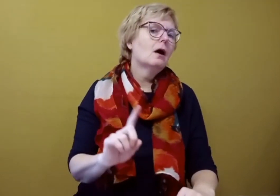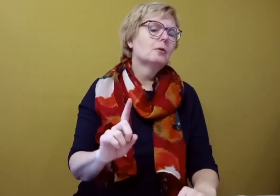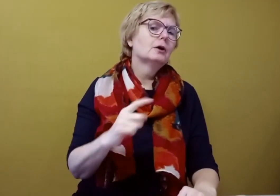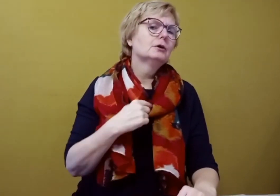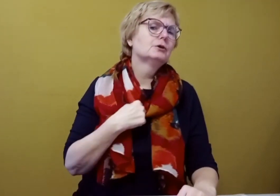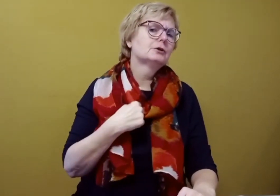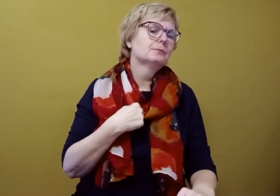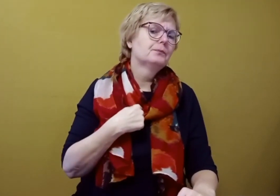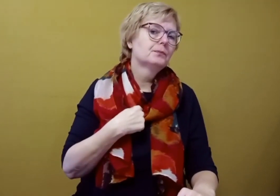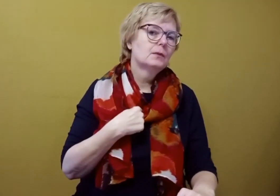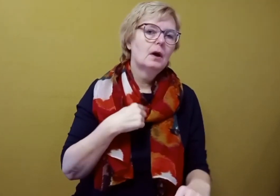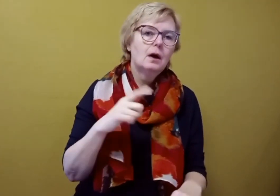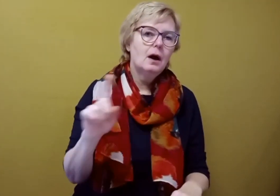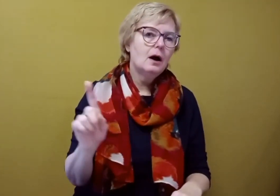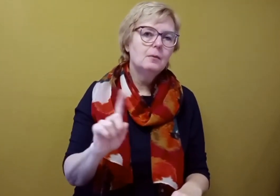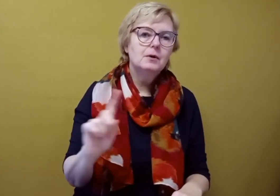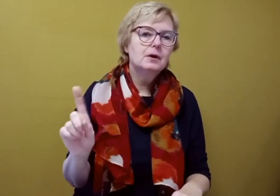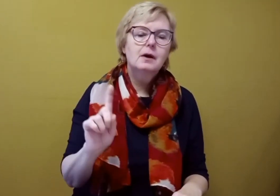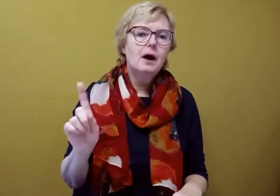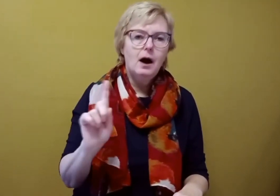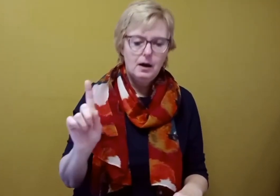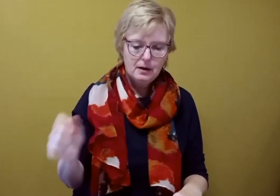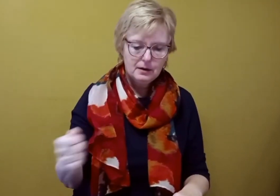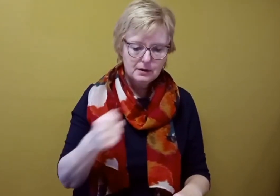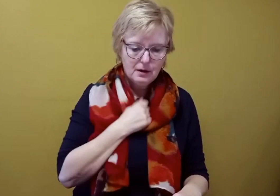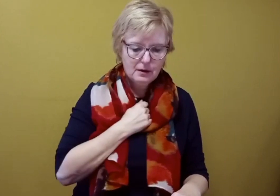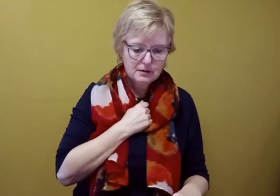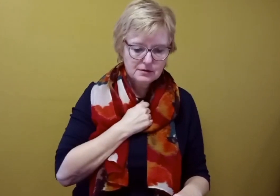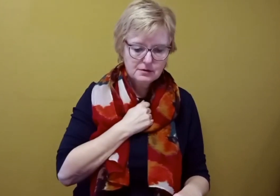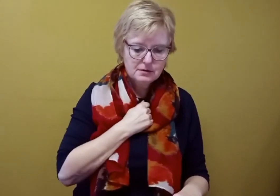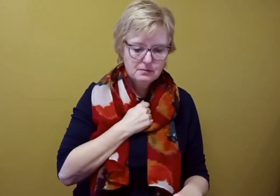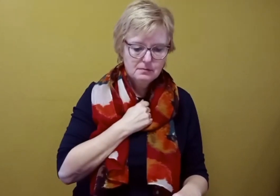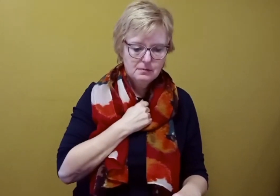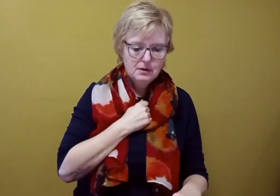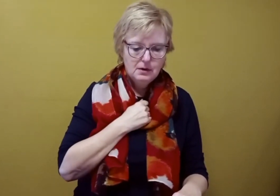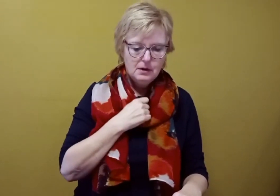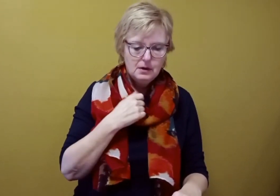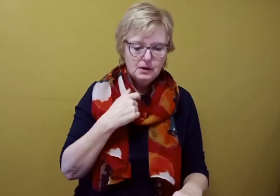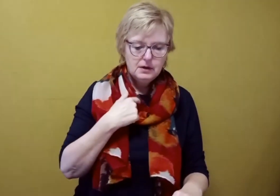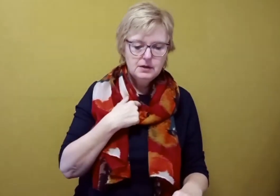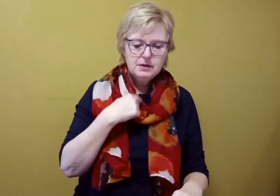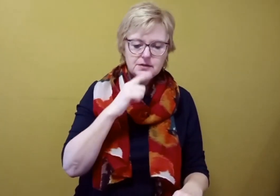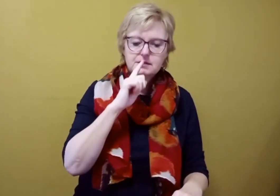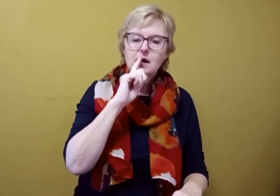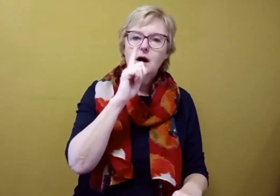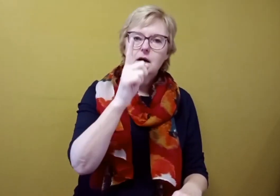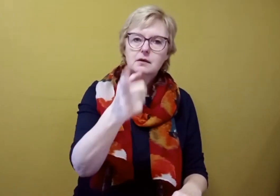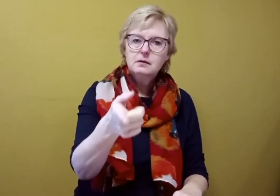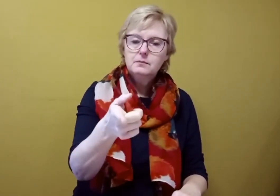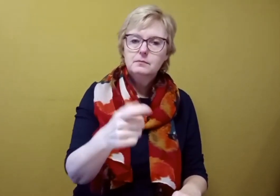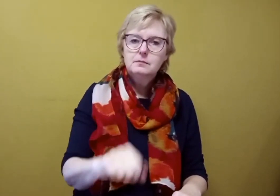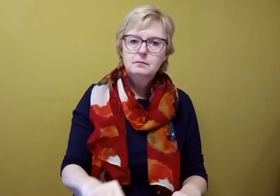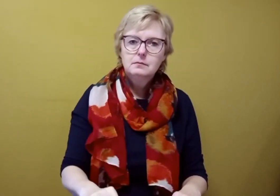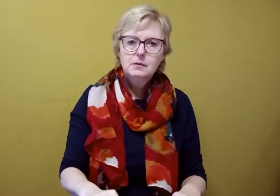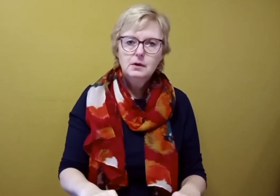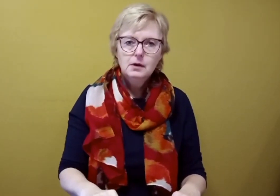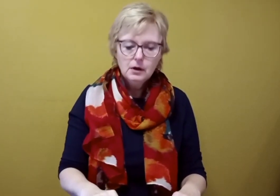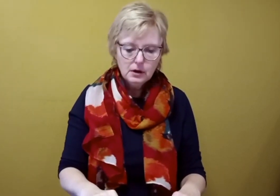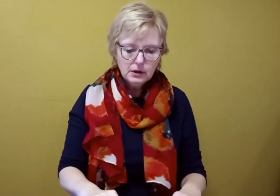Aber ich habe gar keine Angst. Ich sage,